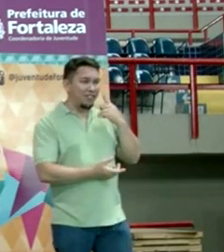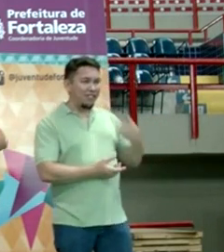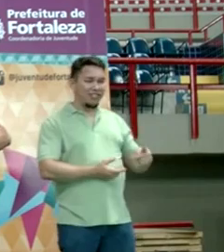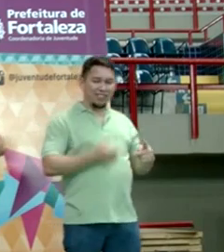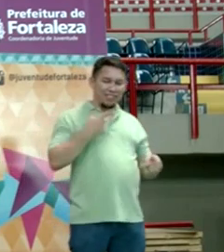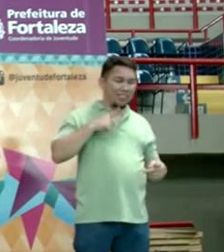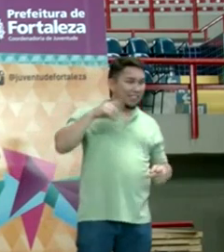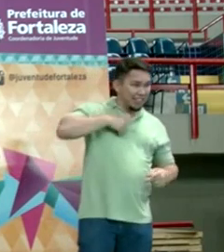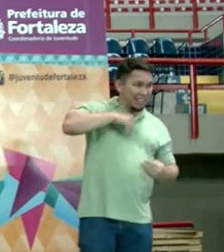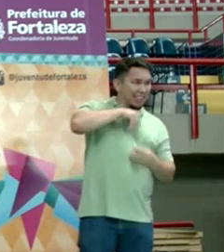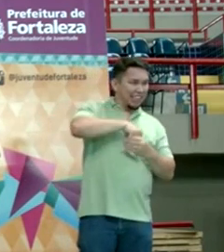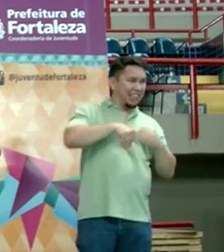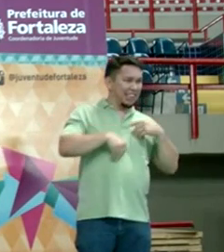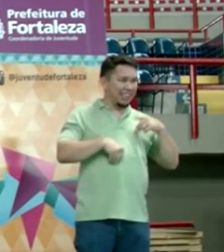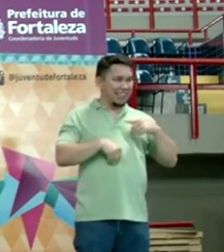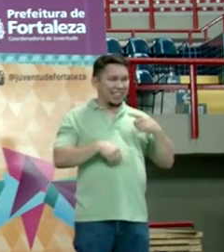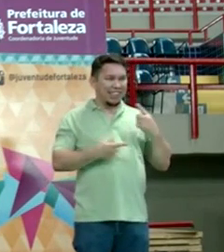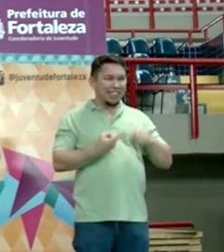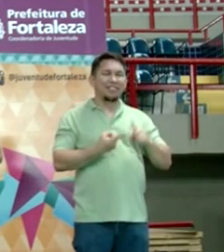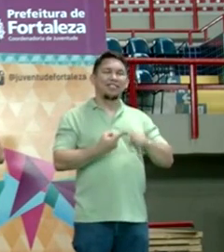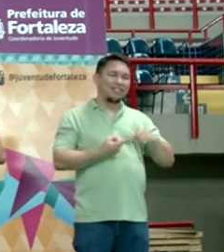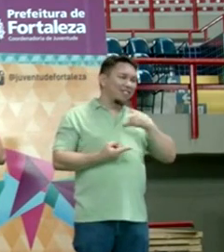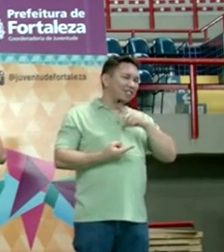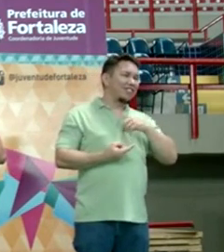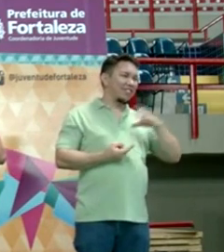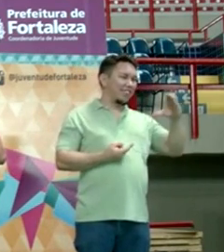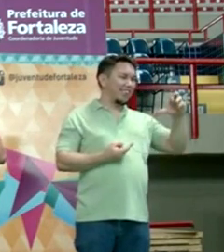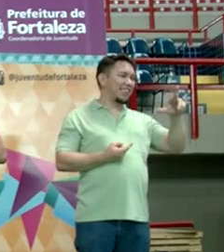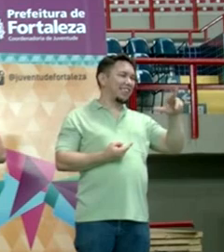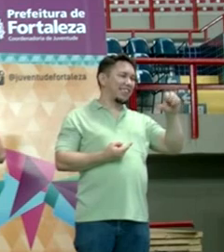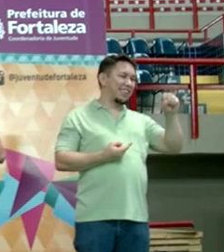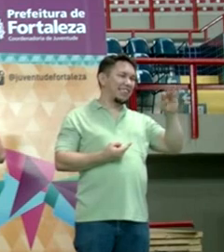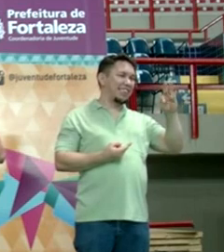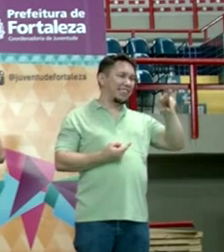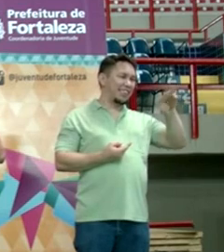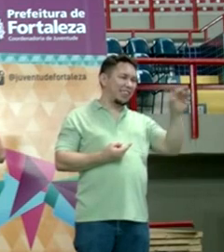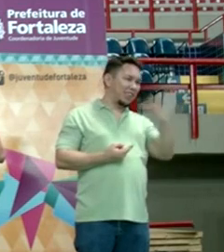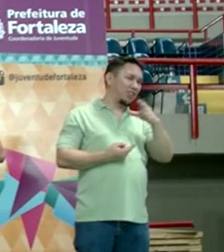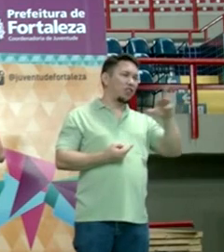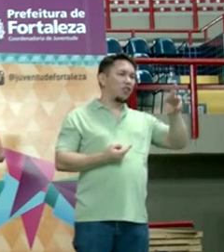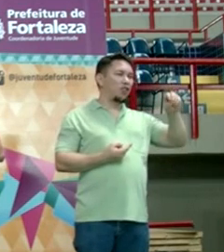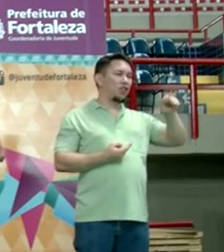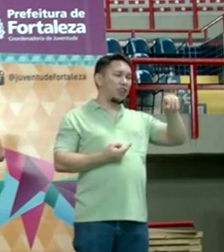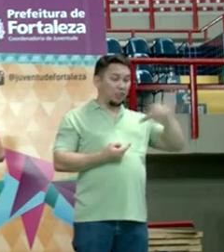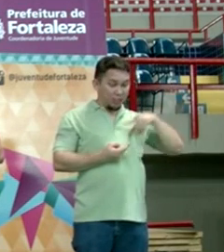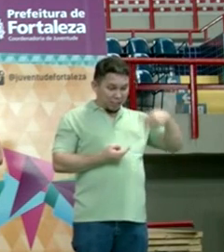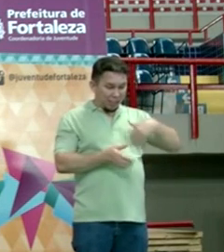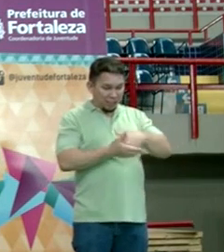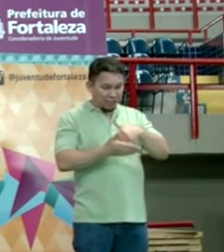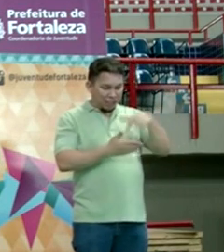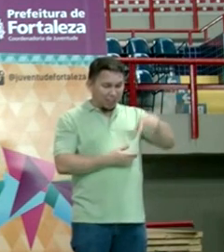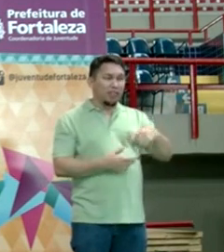O Messi ia jogar aqui. Cristiano Ronaldo ia jogar aqui, menino. Tu é doido, é?